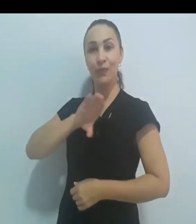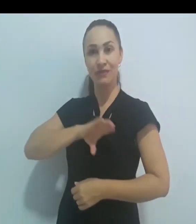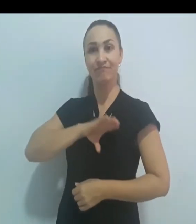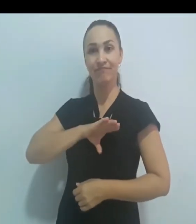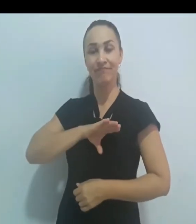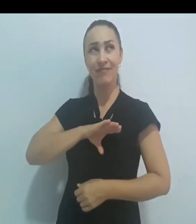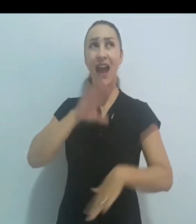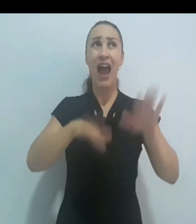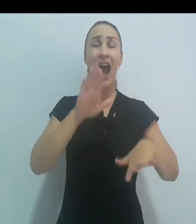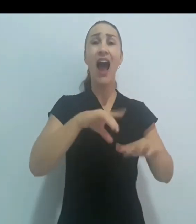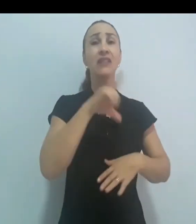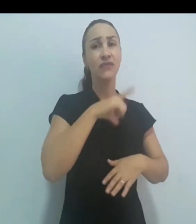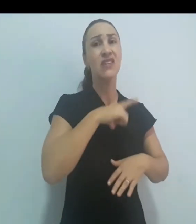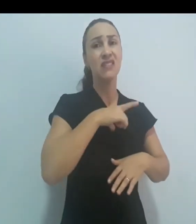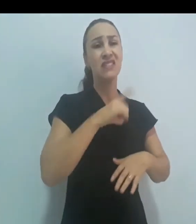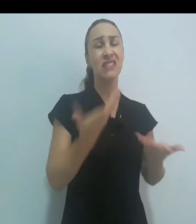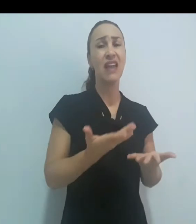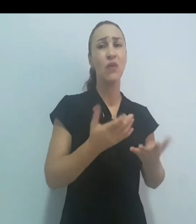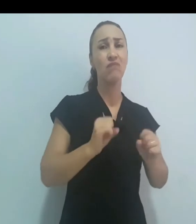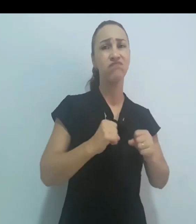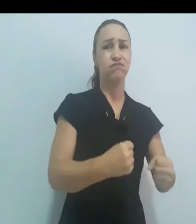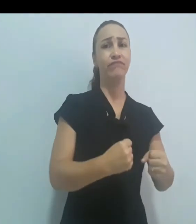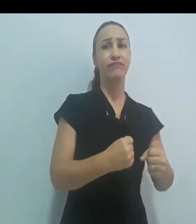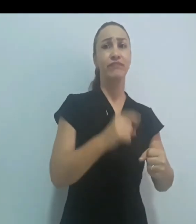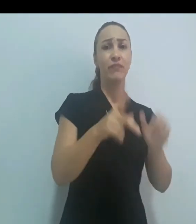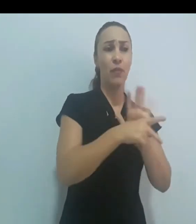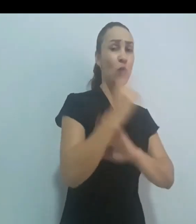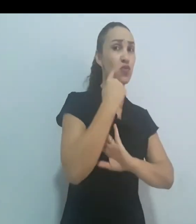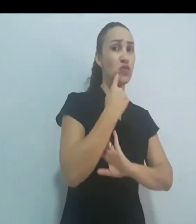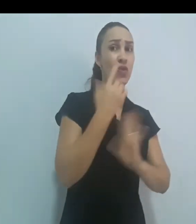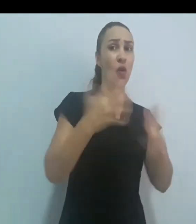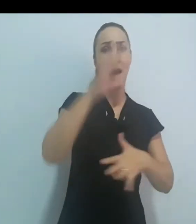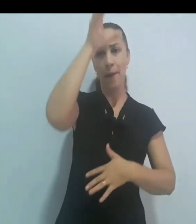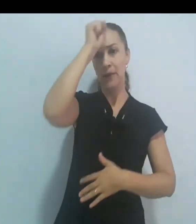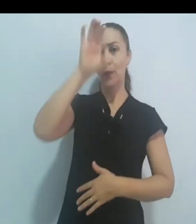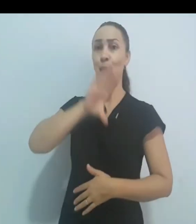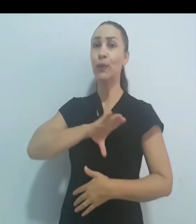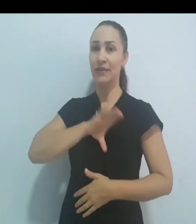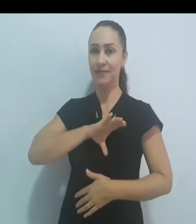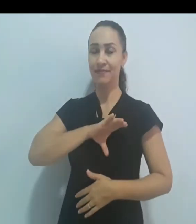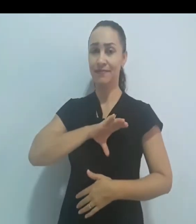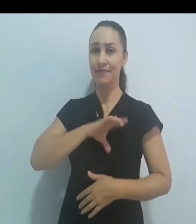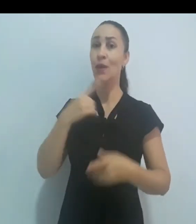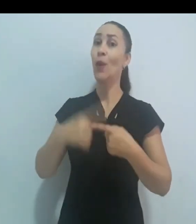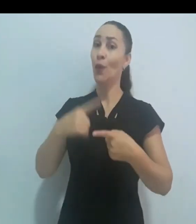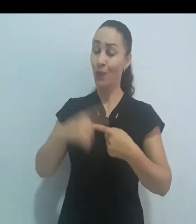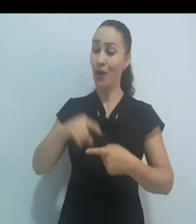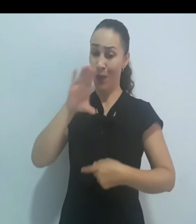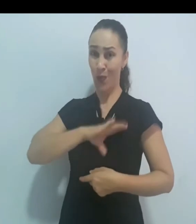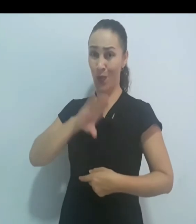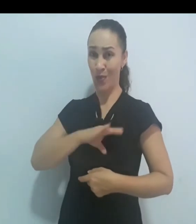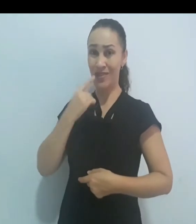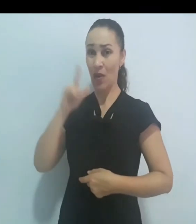né? Existe uma certa resistência de muitos surdos, né, em aprender a língua portuguesa, porque a